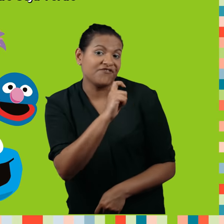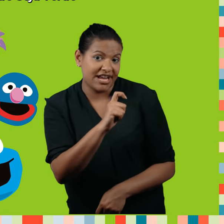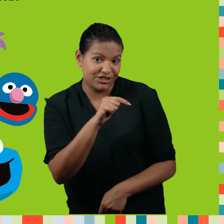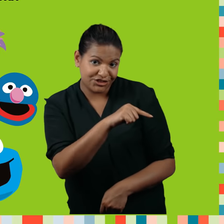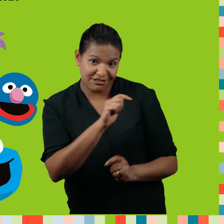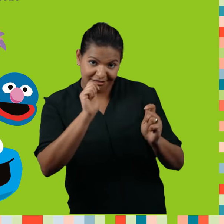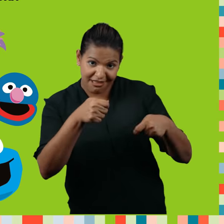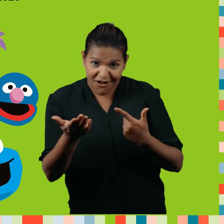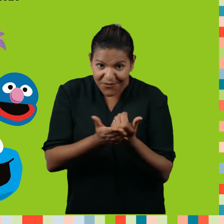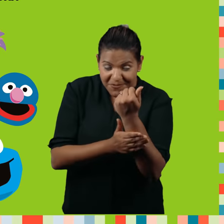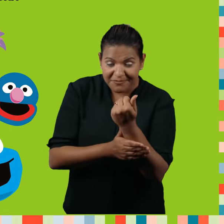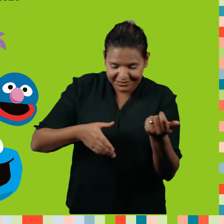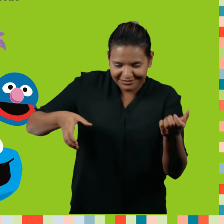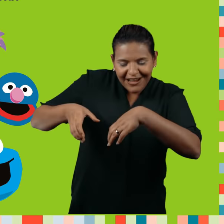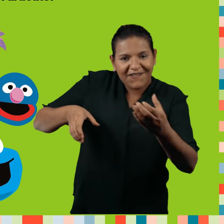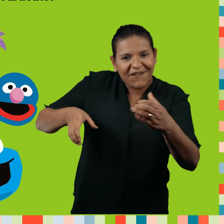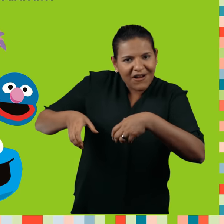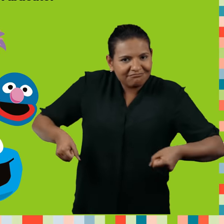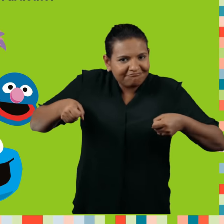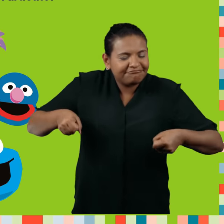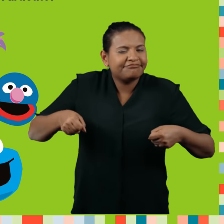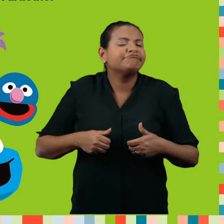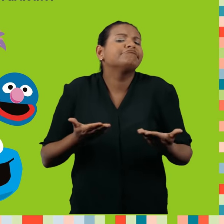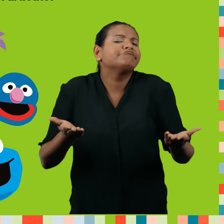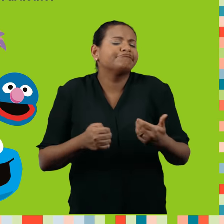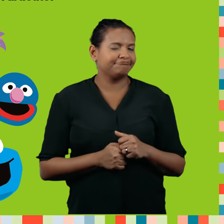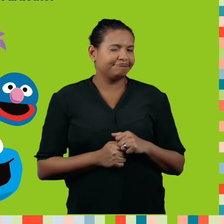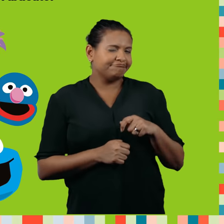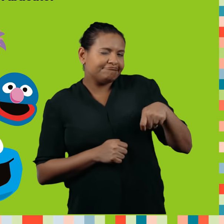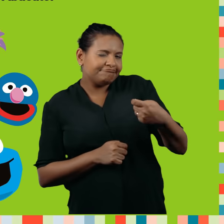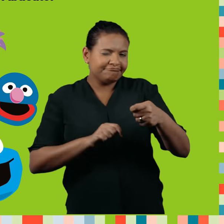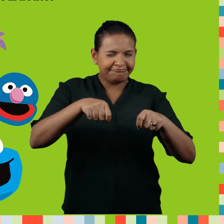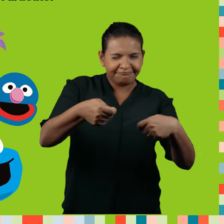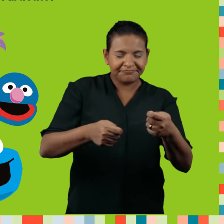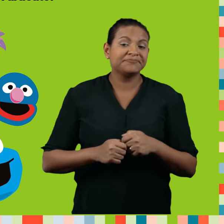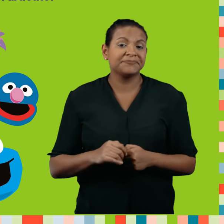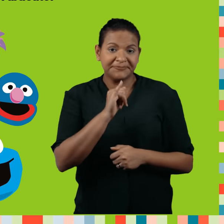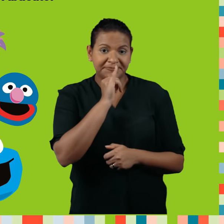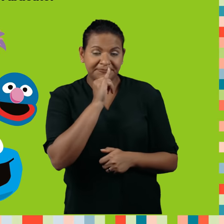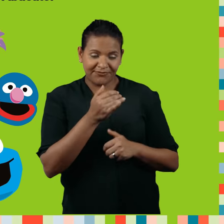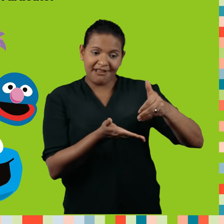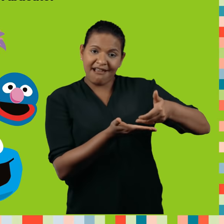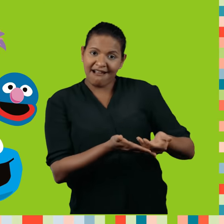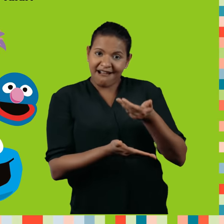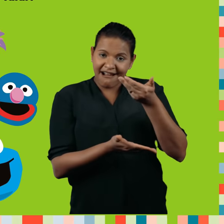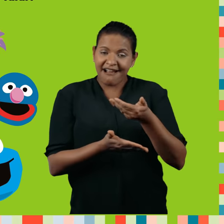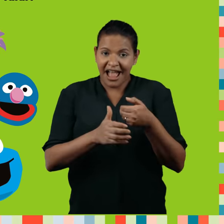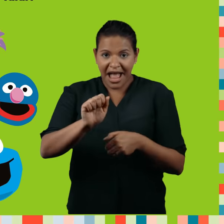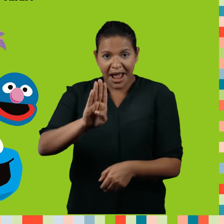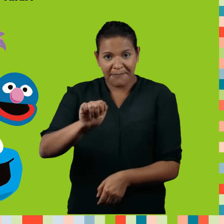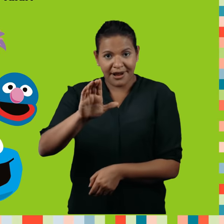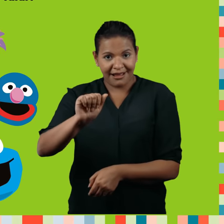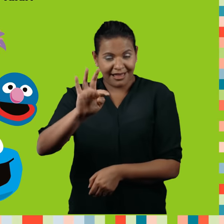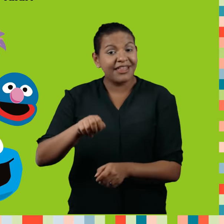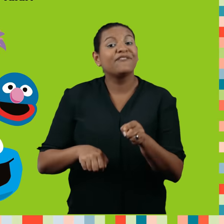seja verde para ele botar na sacola? Que tal falar alguns nomes? Eu começo. Abacate. Agora é sua